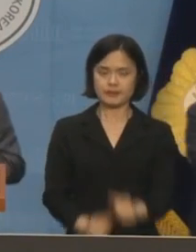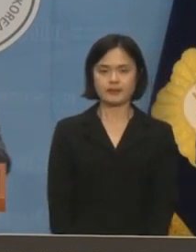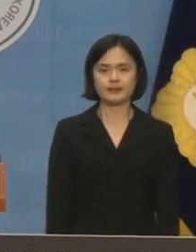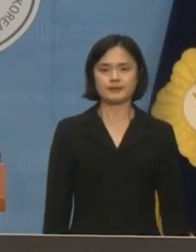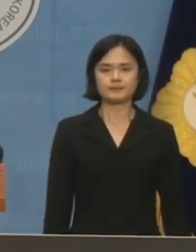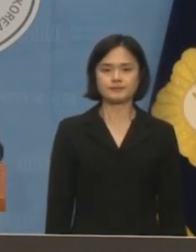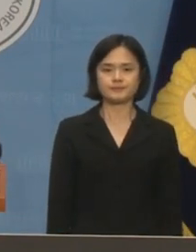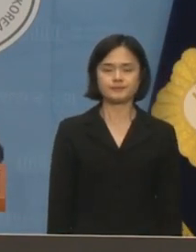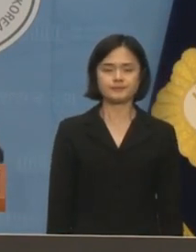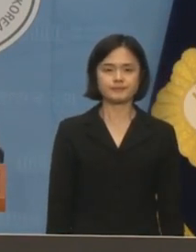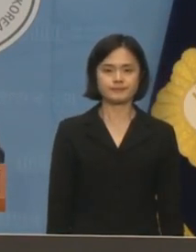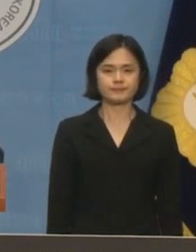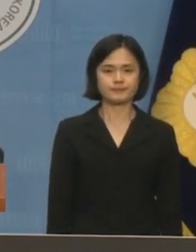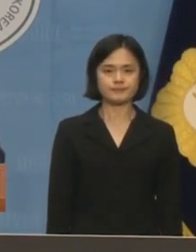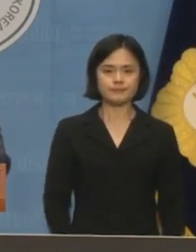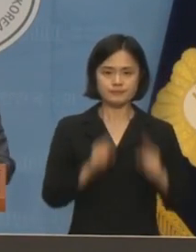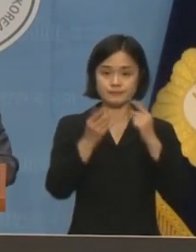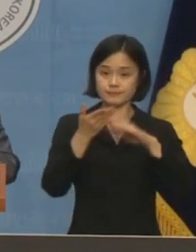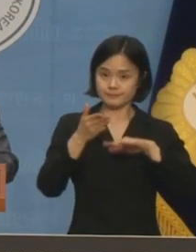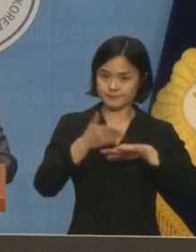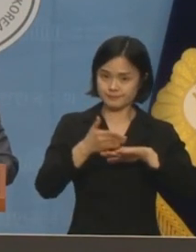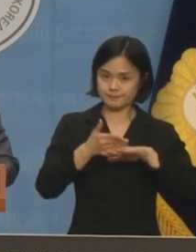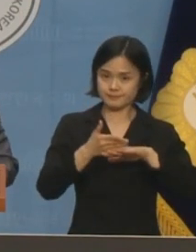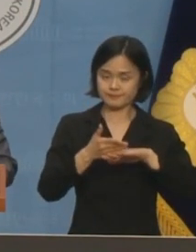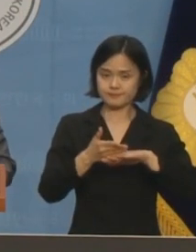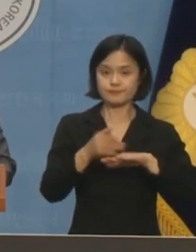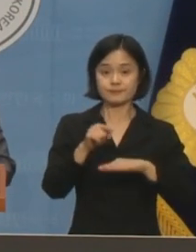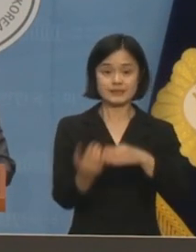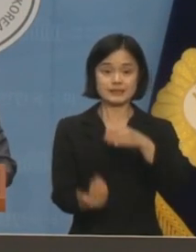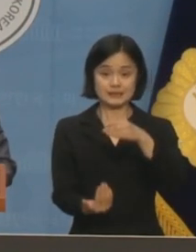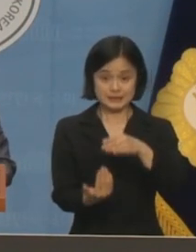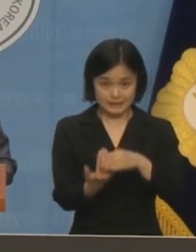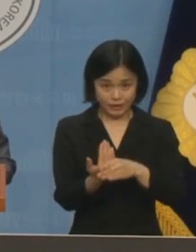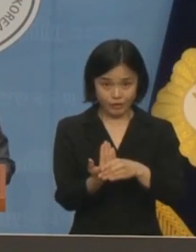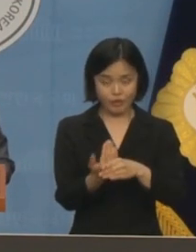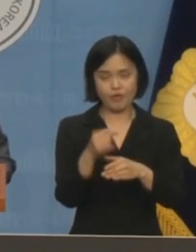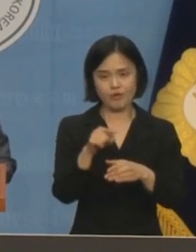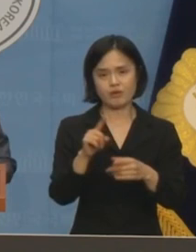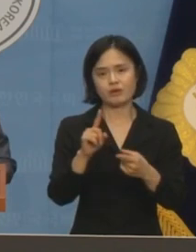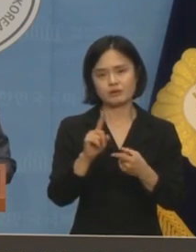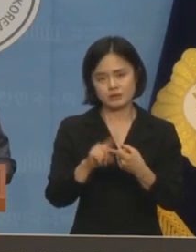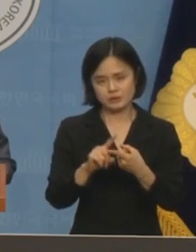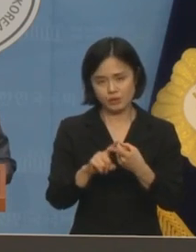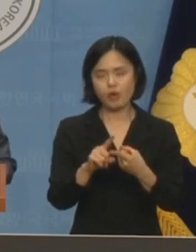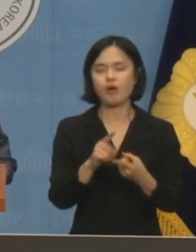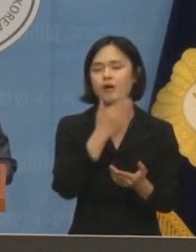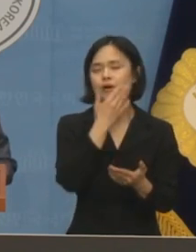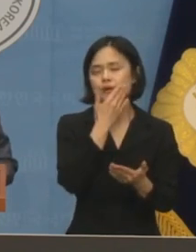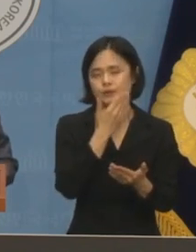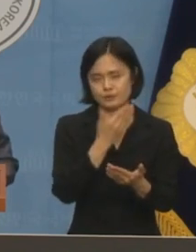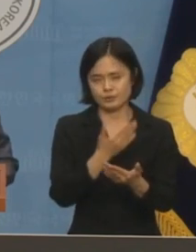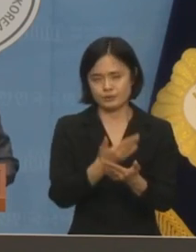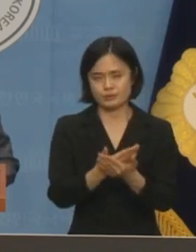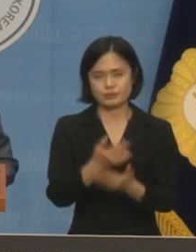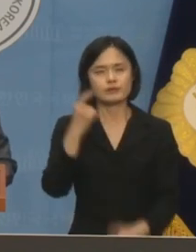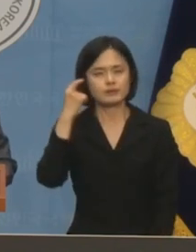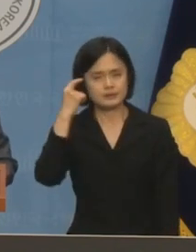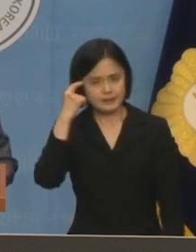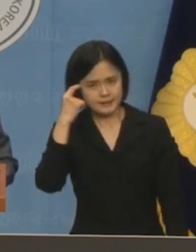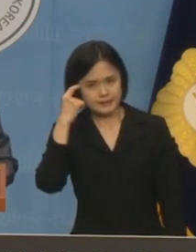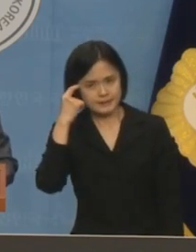네, 감사합니다. 우리는 이 사건에 대해서 굉장히 중요한 사건, 중대한 사건을